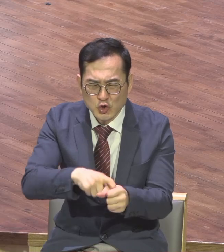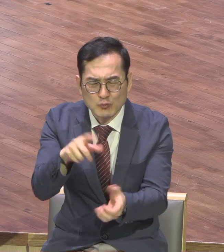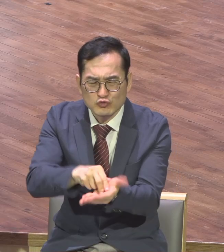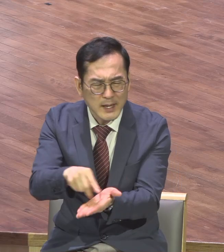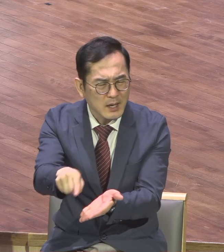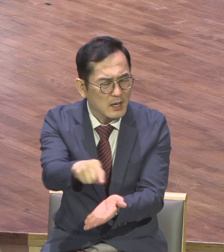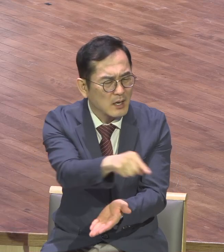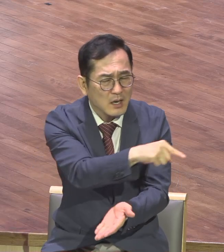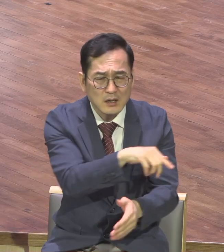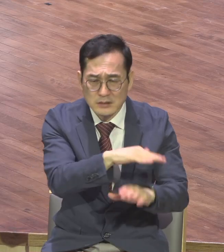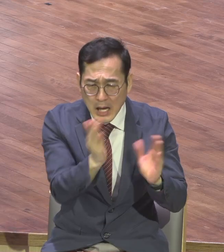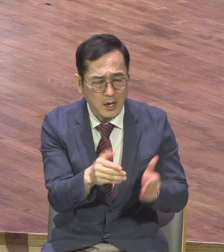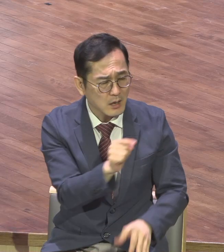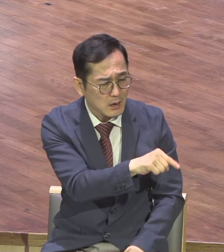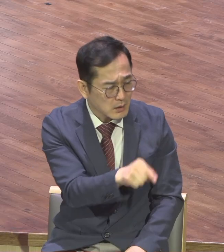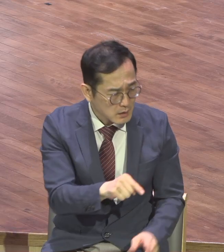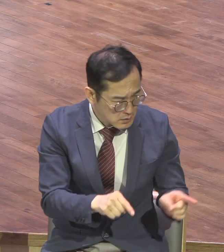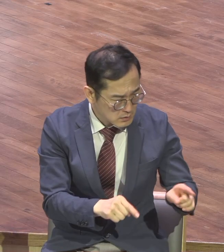빠지게 돼 있어요.